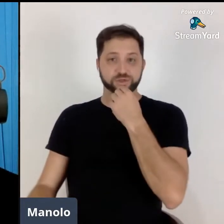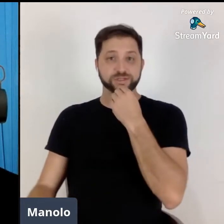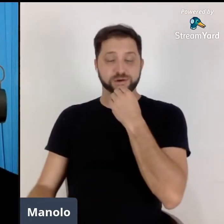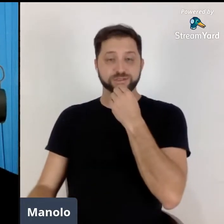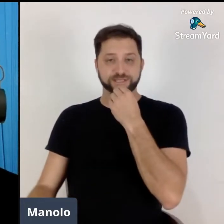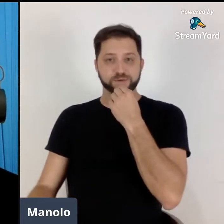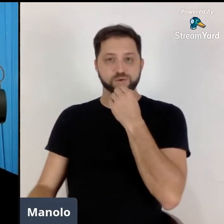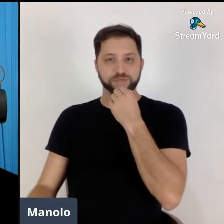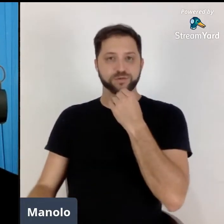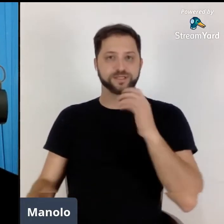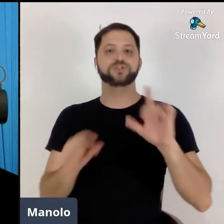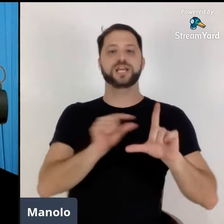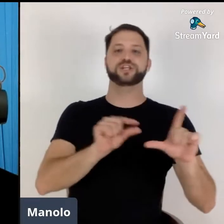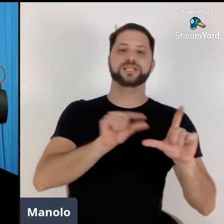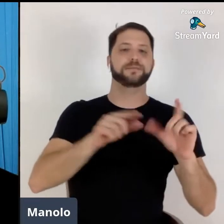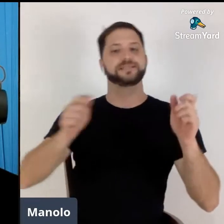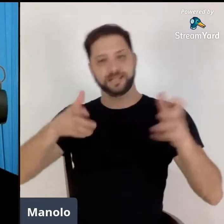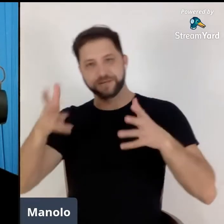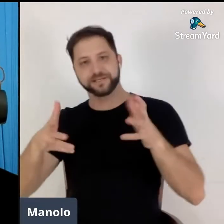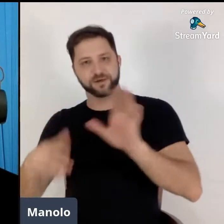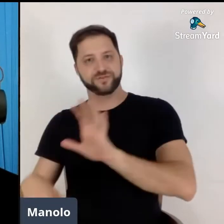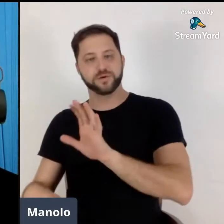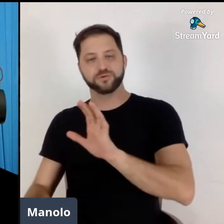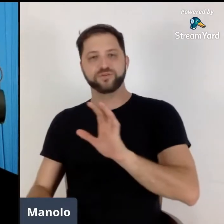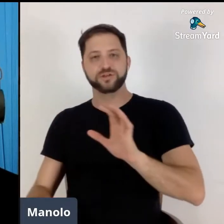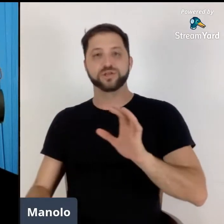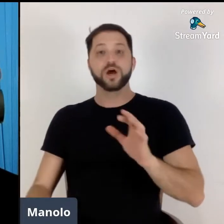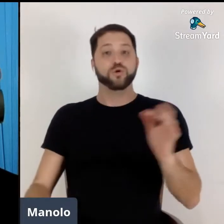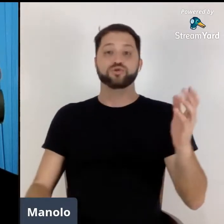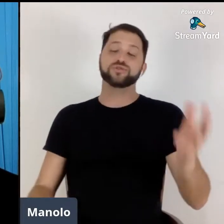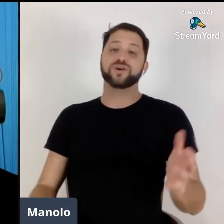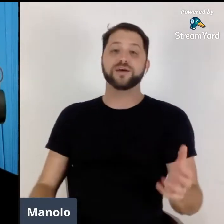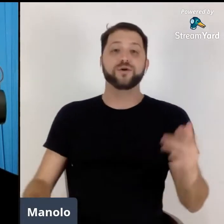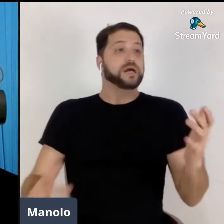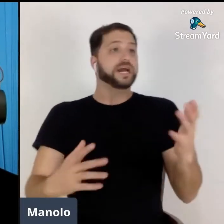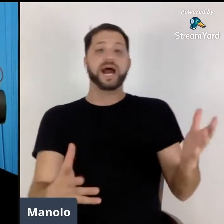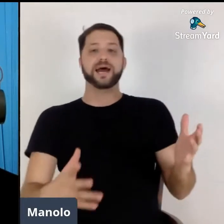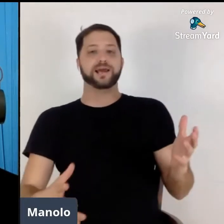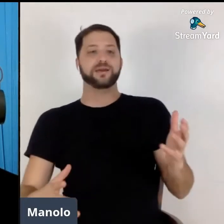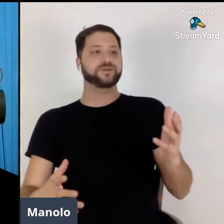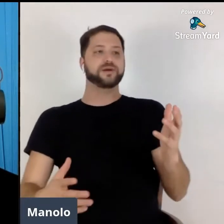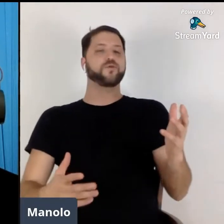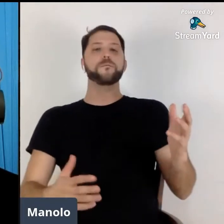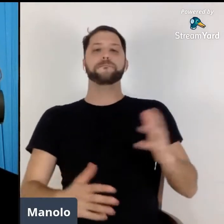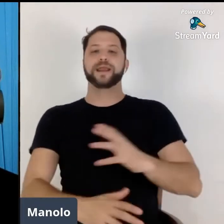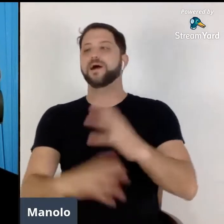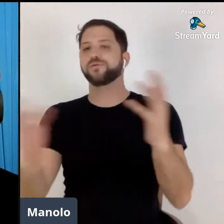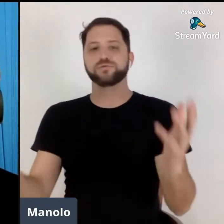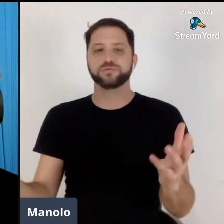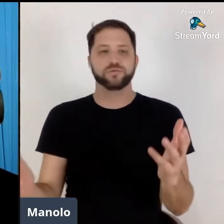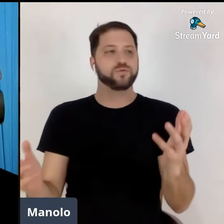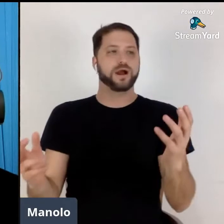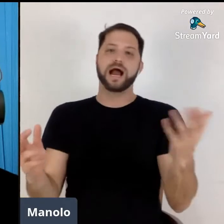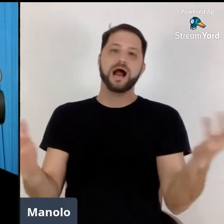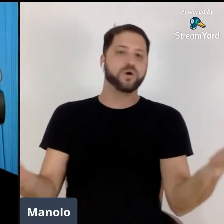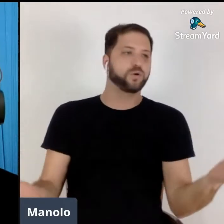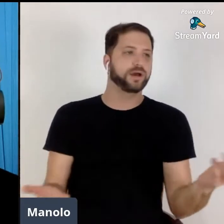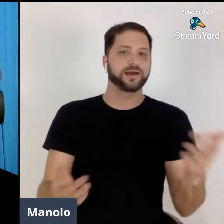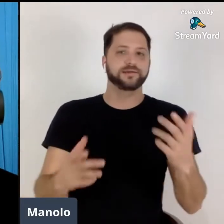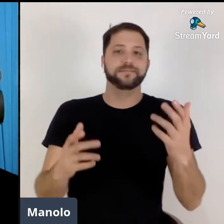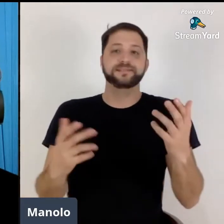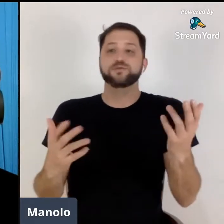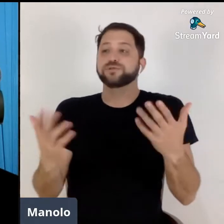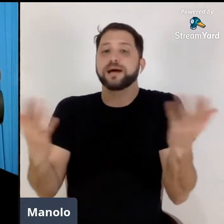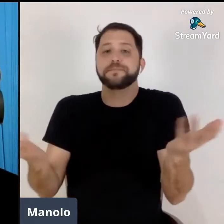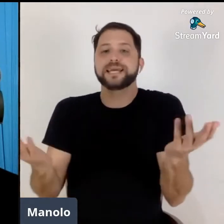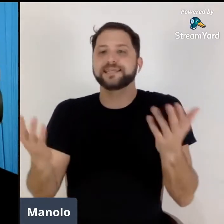falar de situações que aconteceram comigo, não de legenda, mas em Libras, que eu fiz alguns vídeos. Os surdos falavam, cara, eu ia comprar um